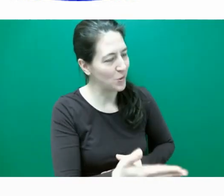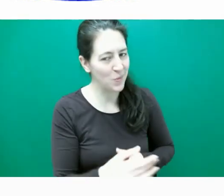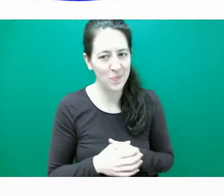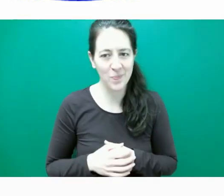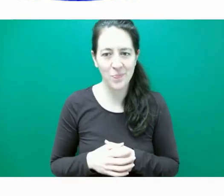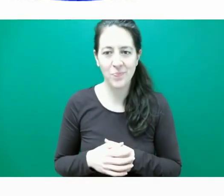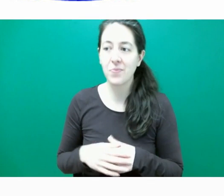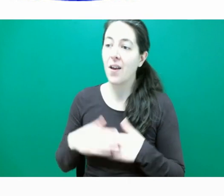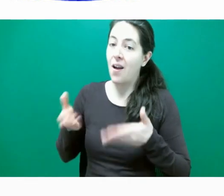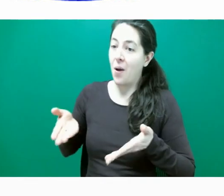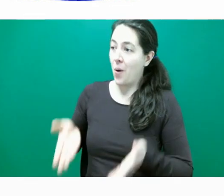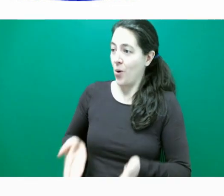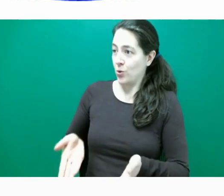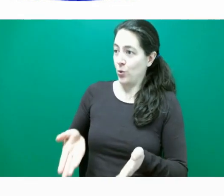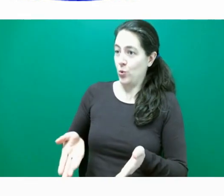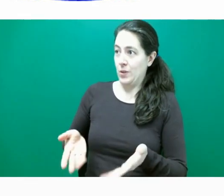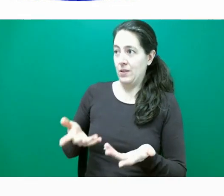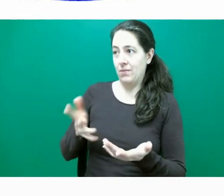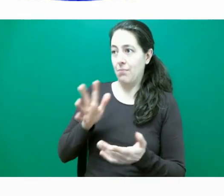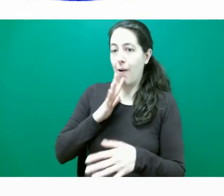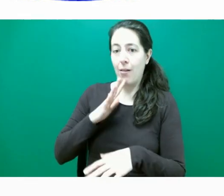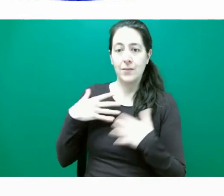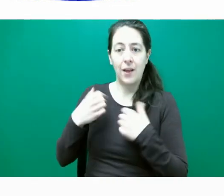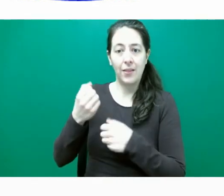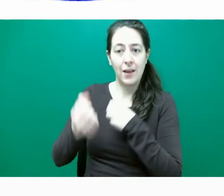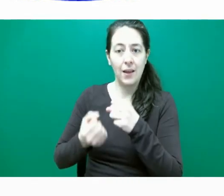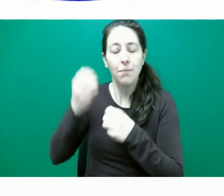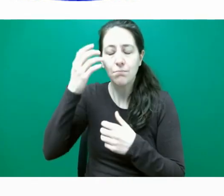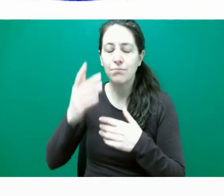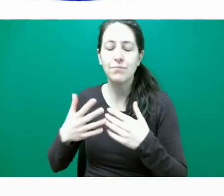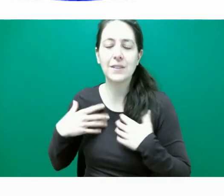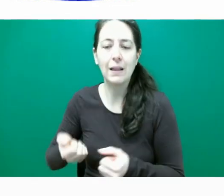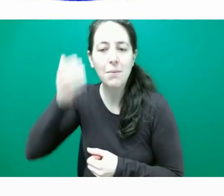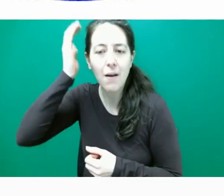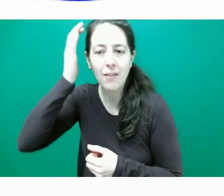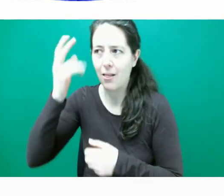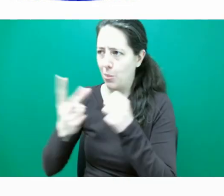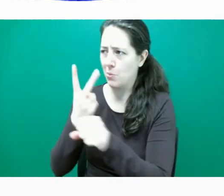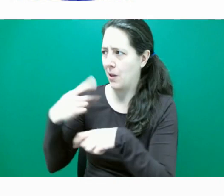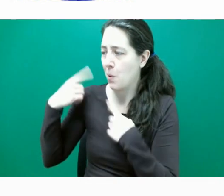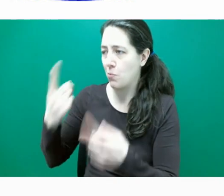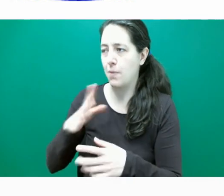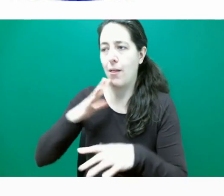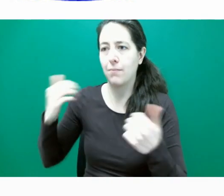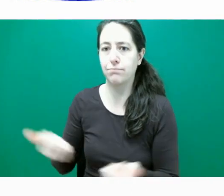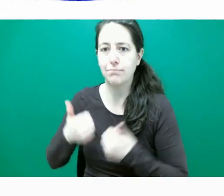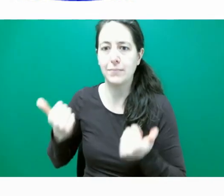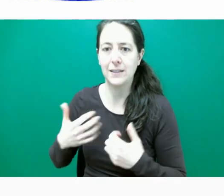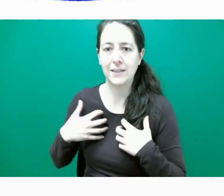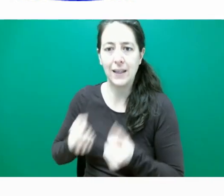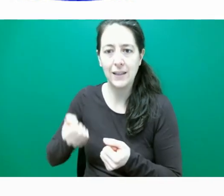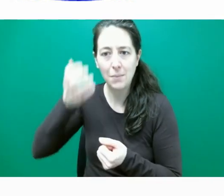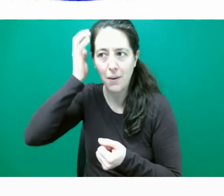donc, aujourd'hui, on parle de santé mentale. On en a parlé dans les deux dernières années plus que jamais. Et oui.